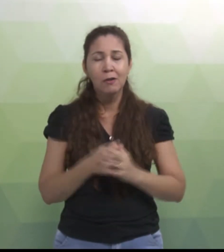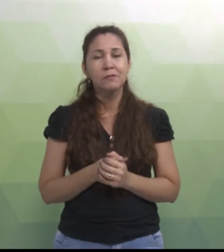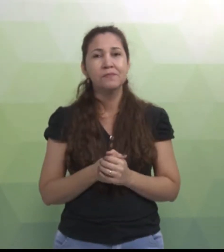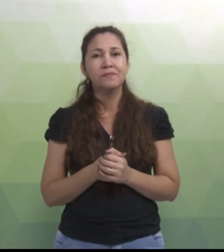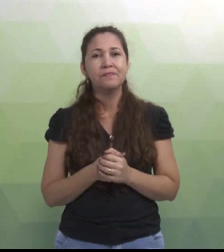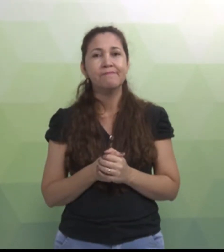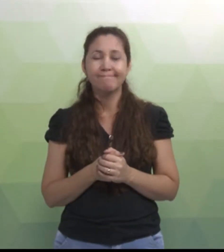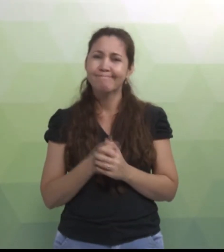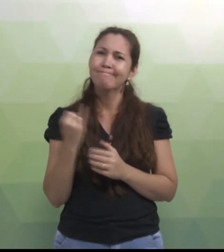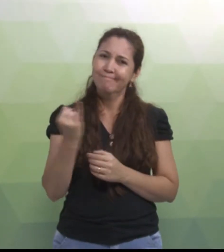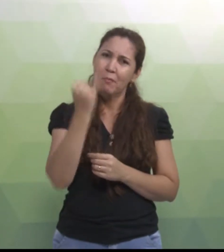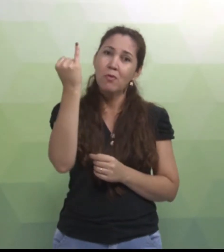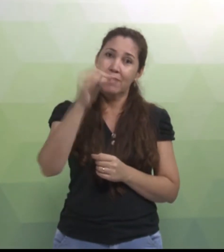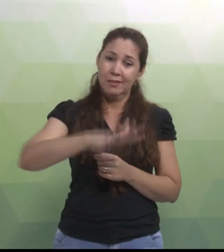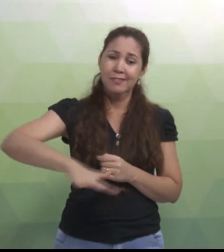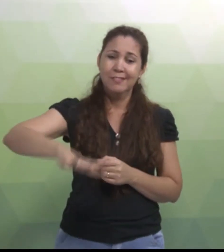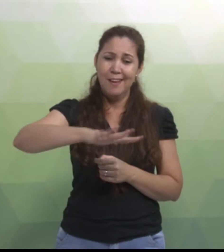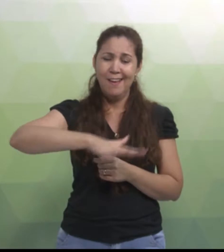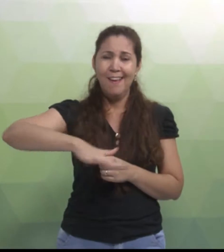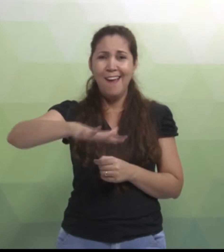área, porque é próprio do surdo.